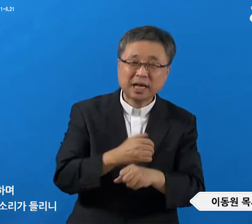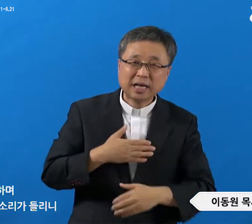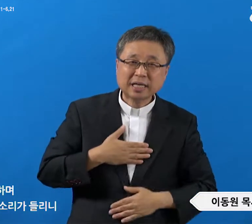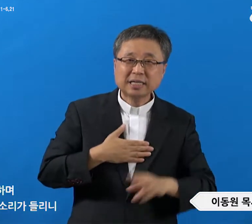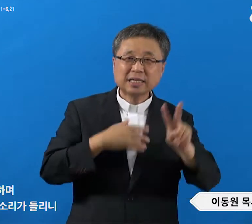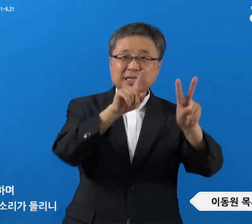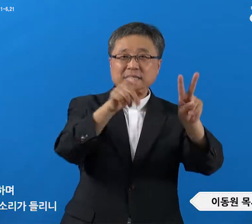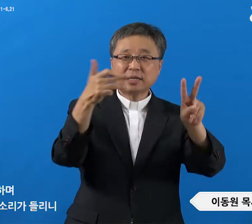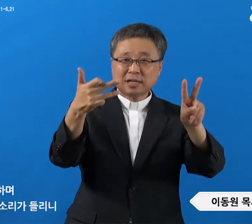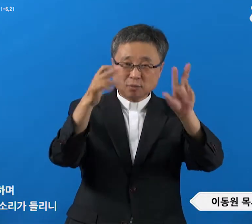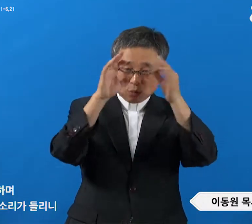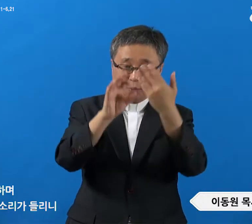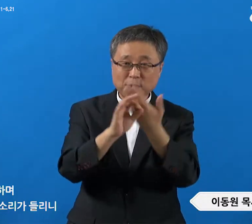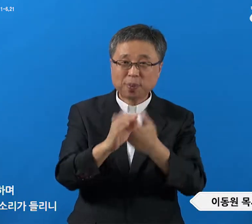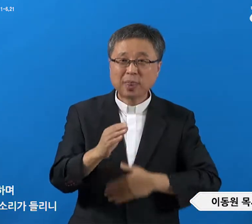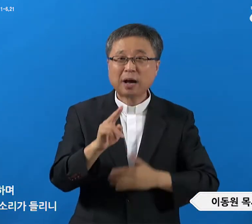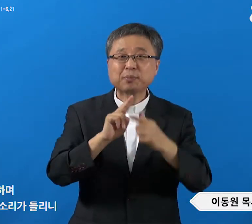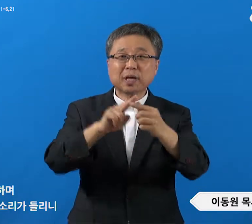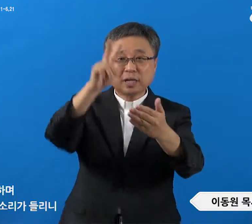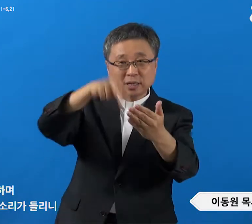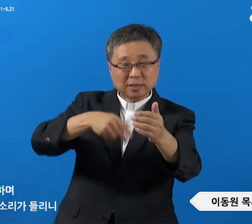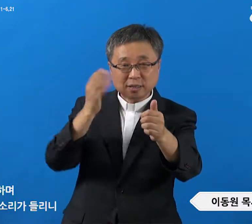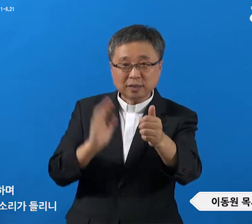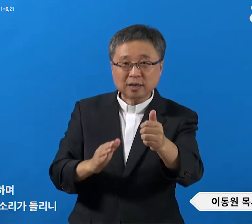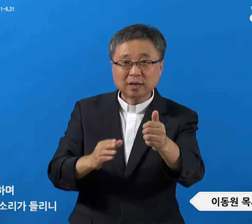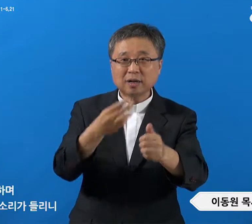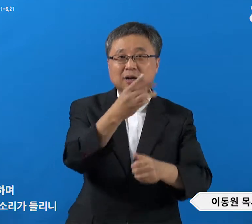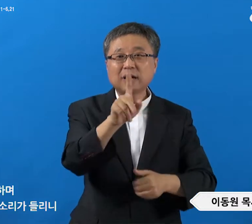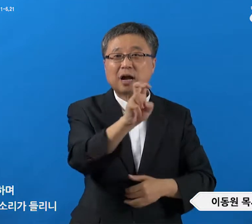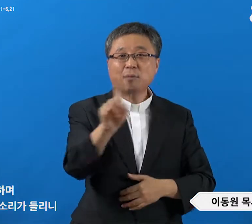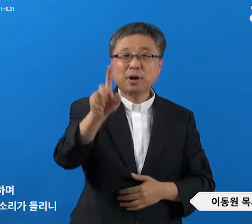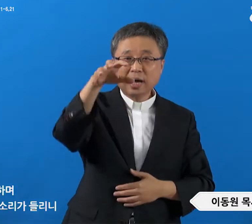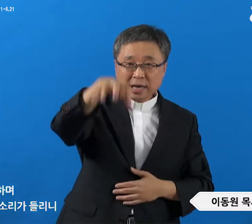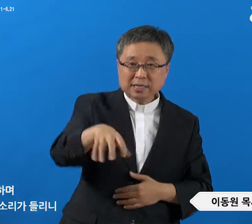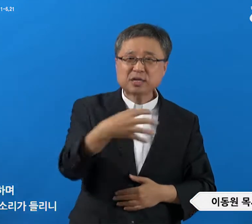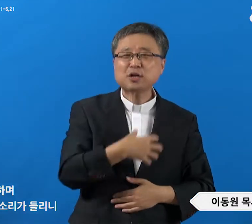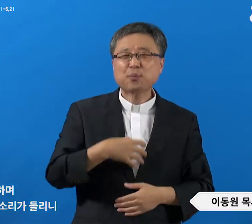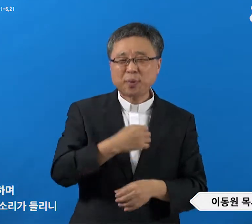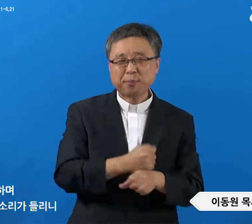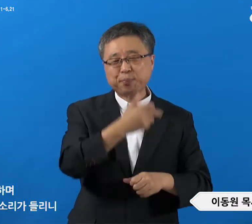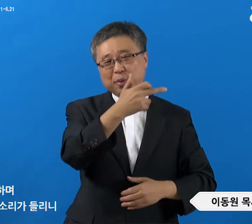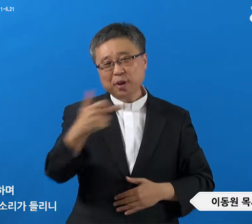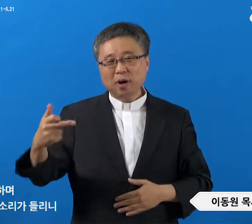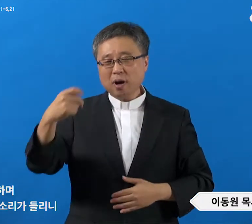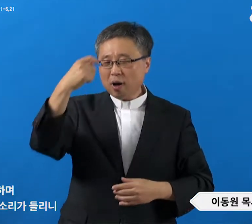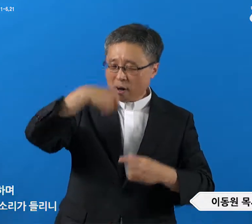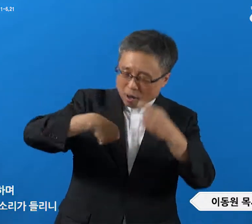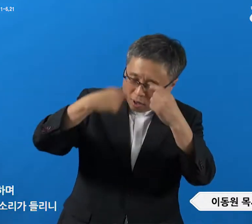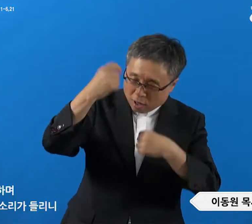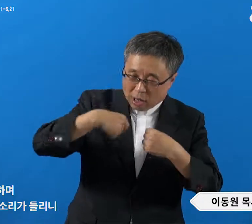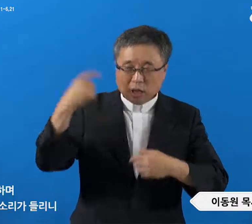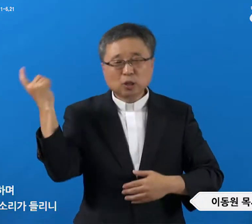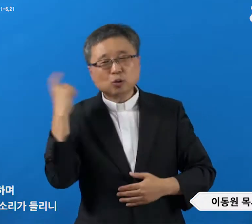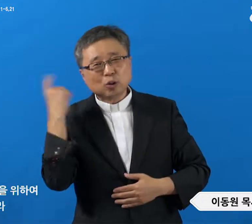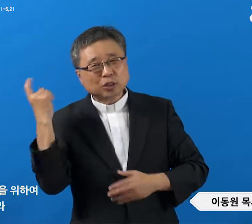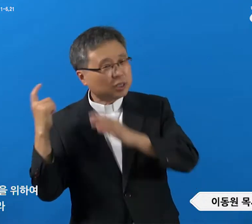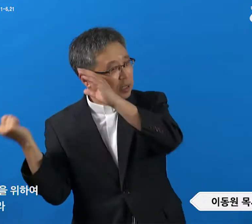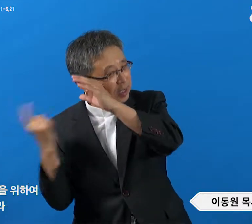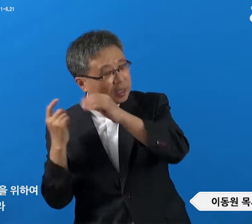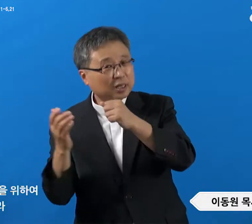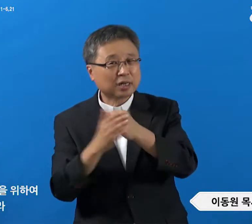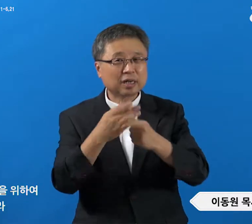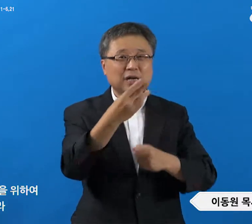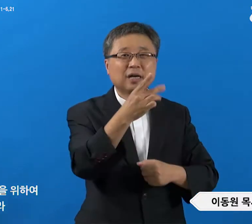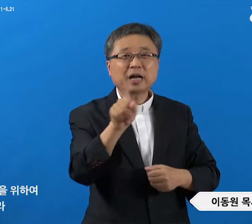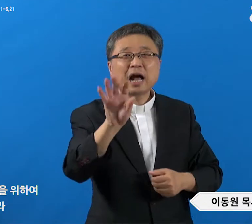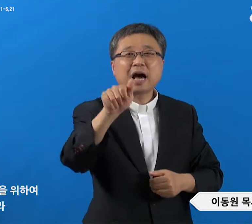18절 2장 18절 같이 읽습니다. 라마에서 슬퍼하며 크게 통곡하는 소리가 들리니